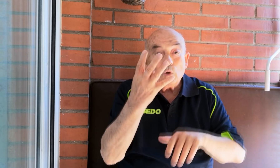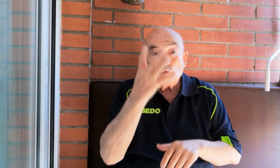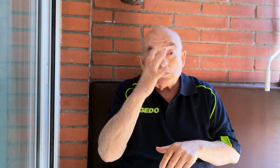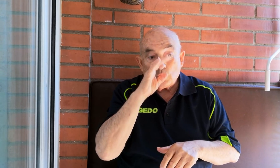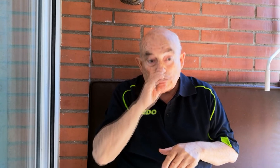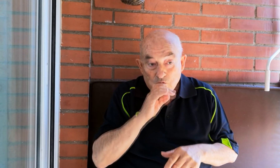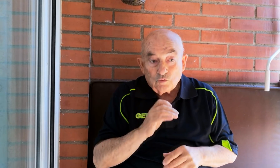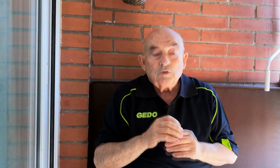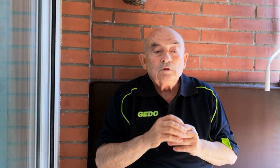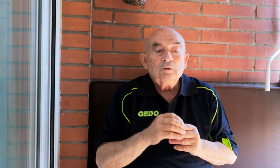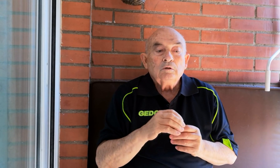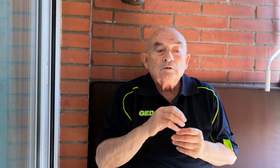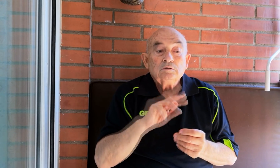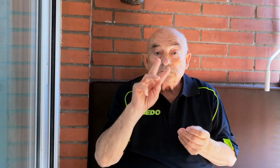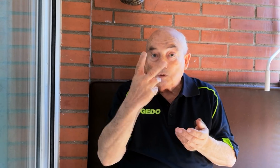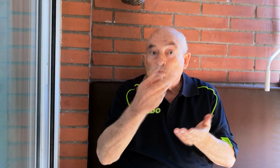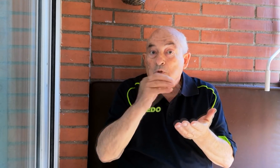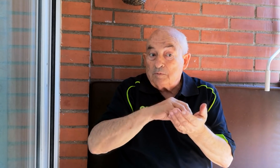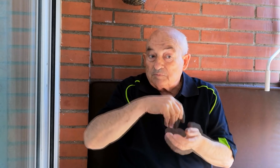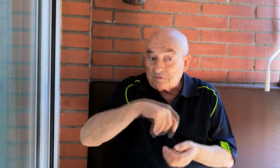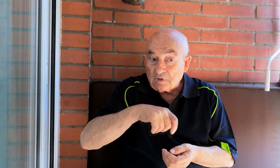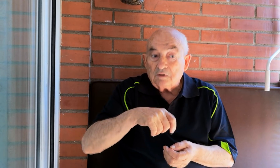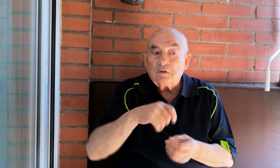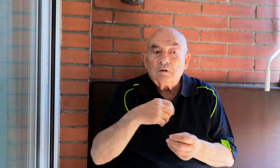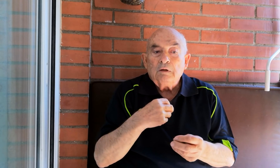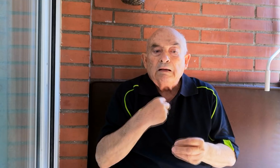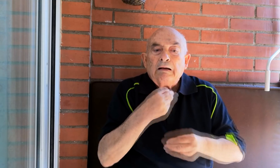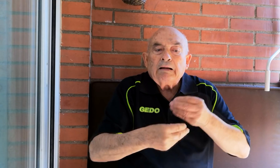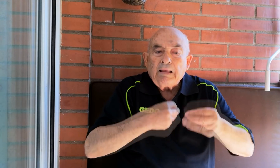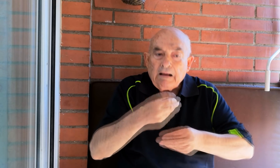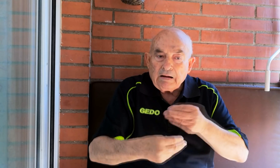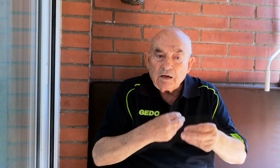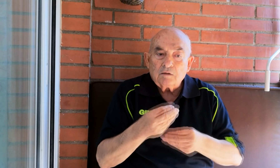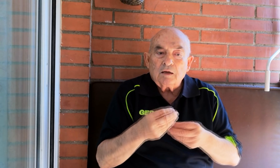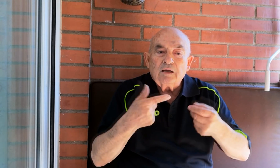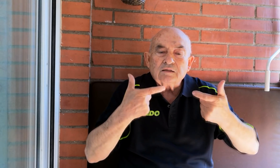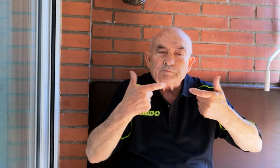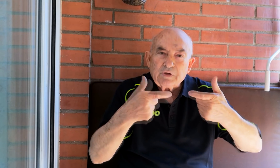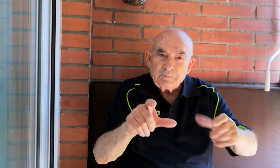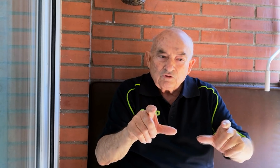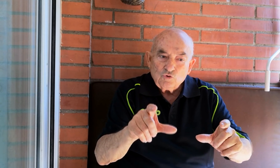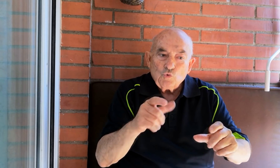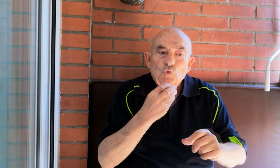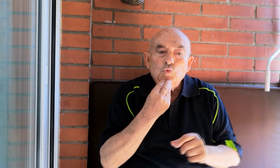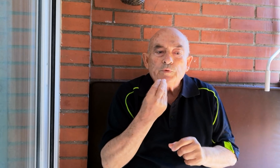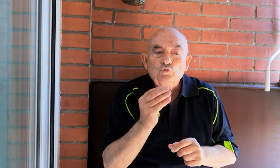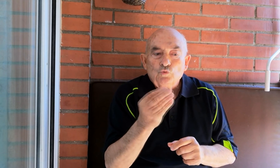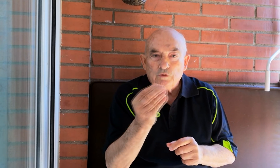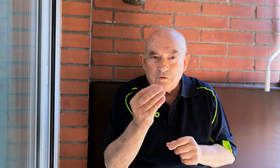1994, durant 4 anys. Va ser la meva segona presidència i el que vam fer en aquella època va ser un departament